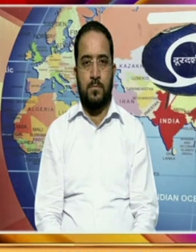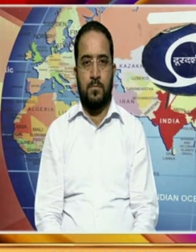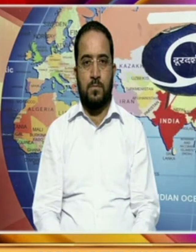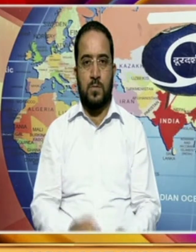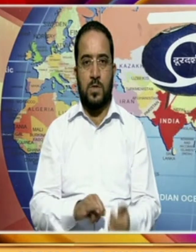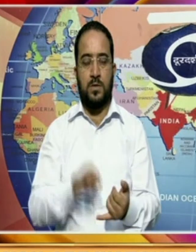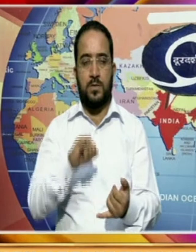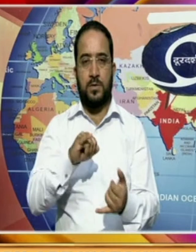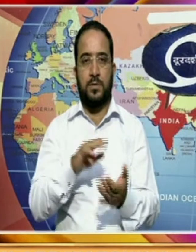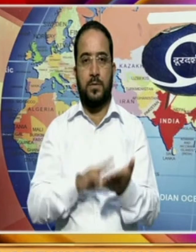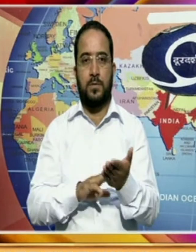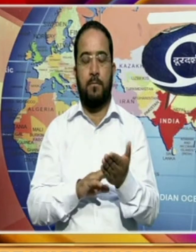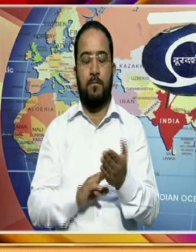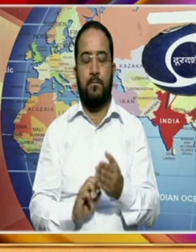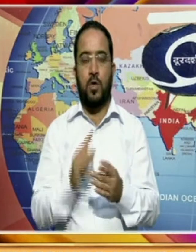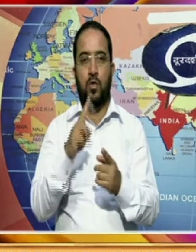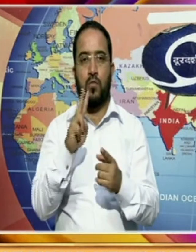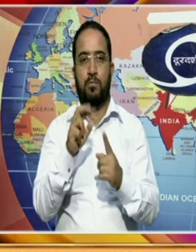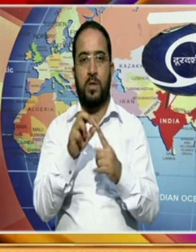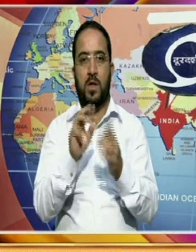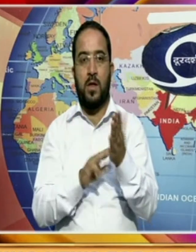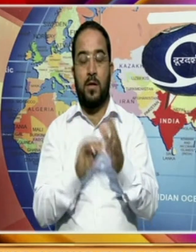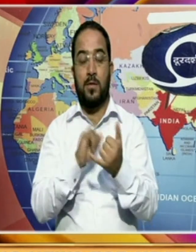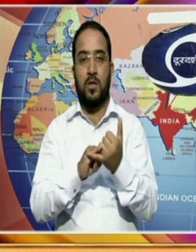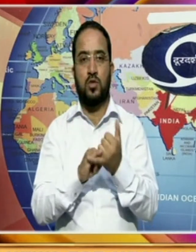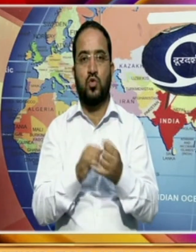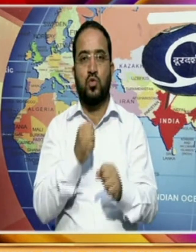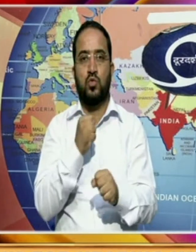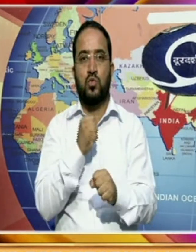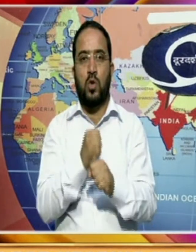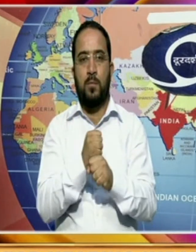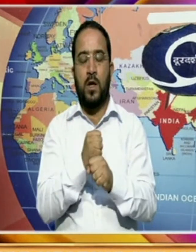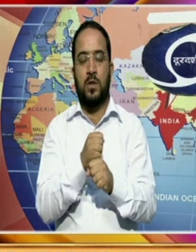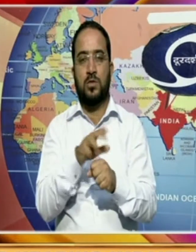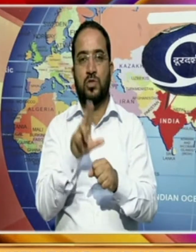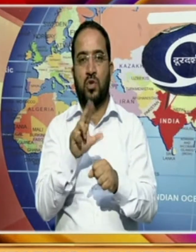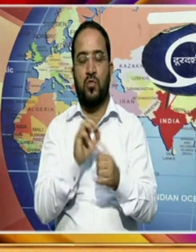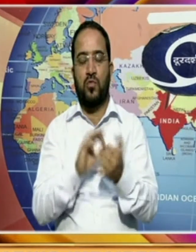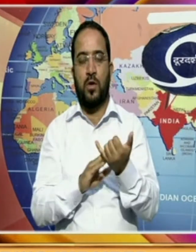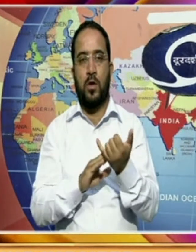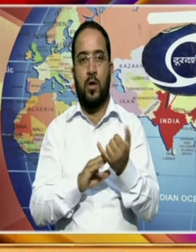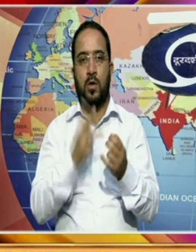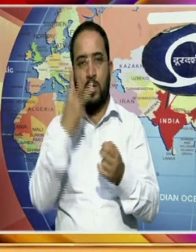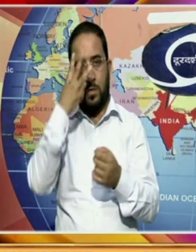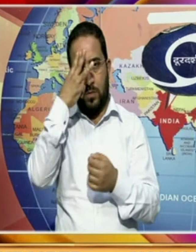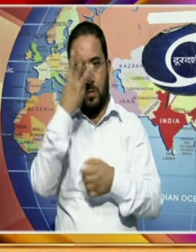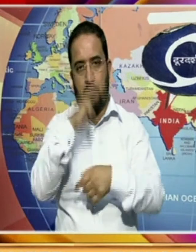श्रीनगर में आज से पंचायत राज और गुड गवर्नेंस पर तीन रोज़ा कौमी वर्कशॉप शुरू हुआ।